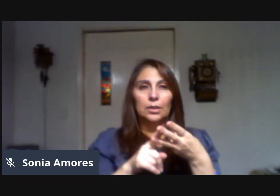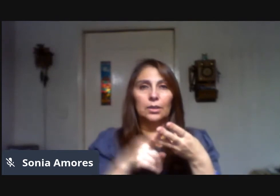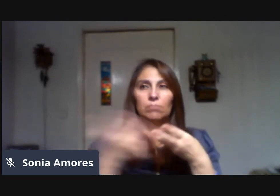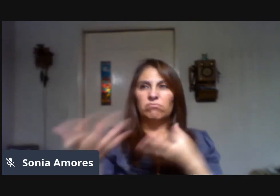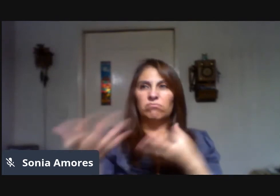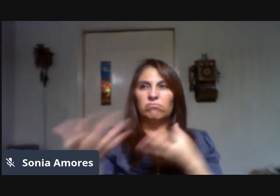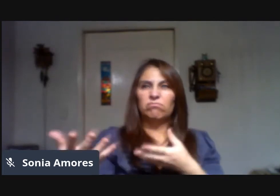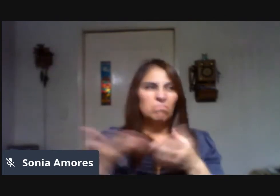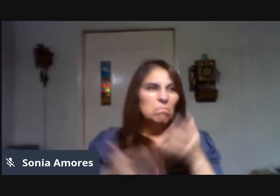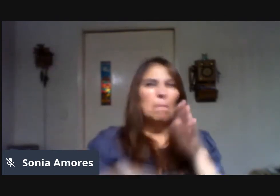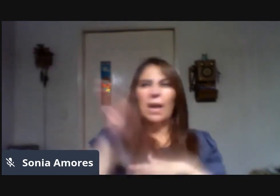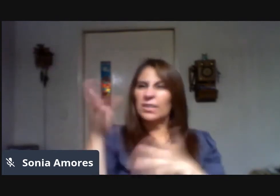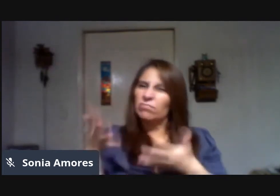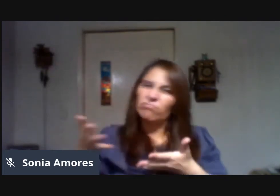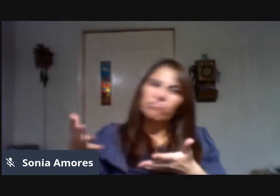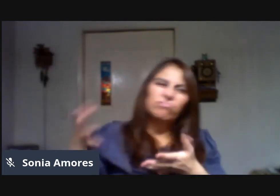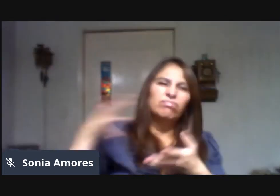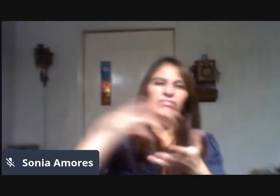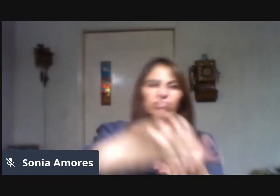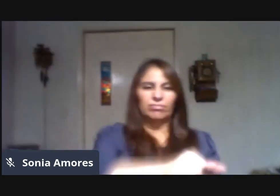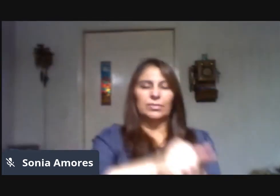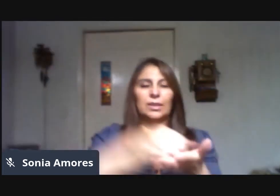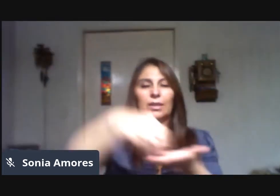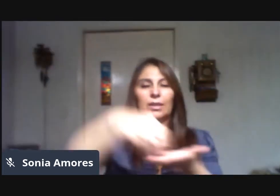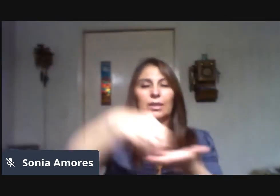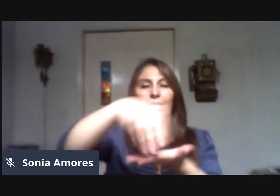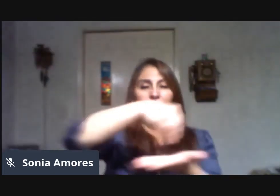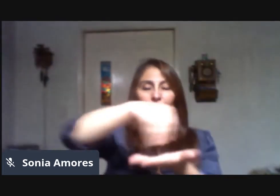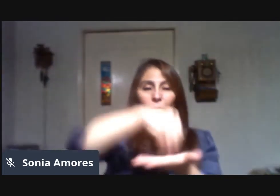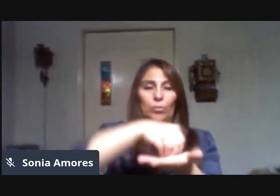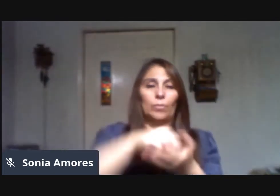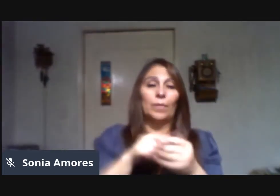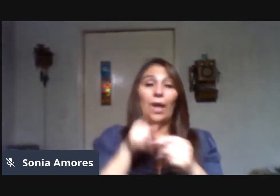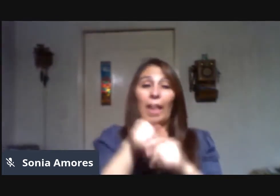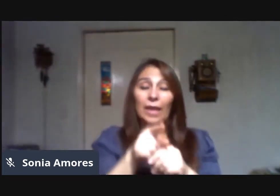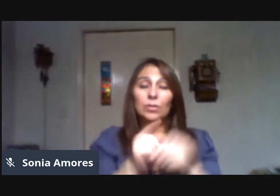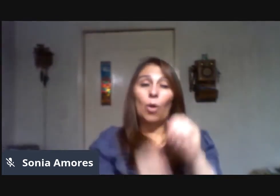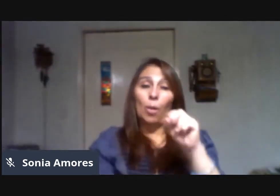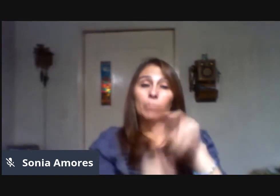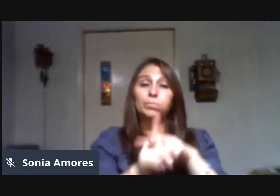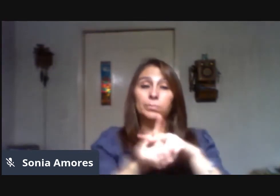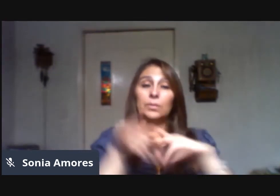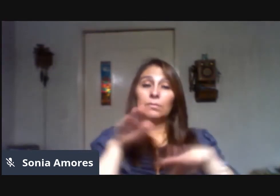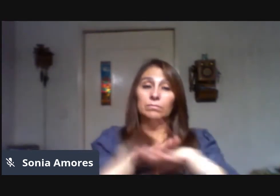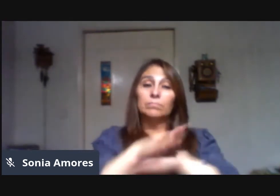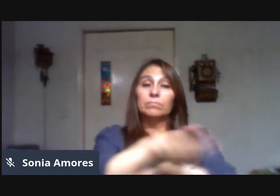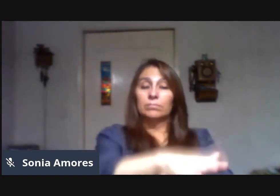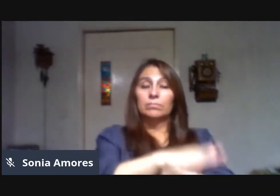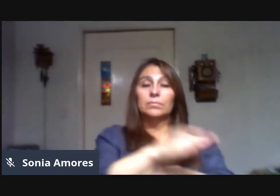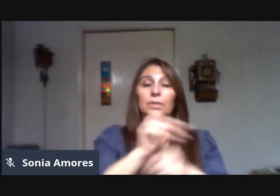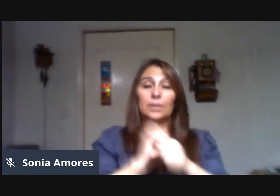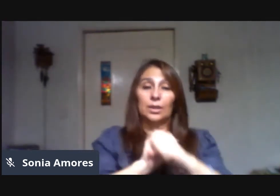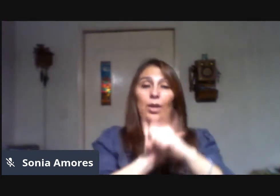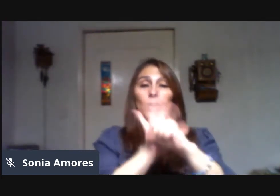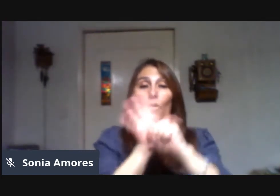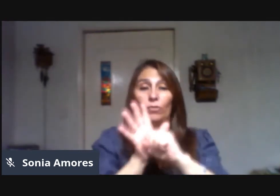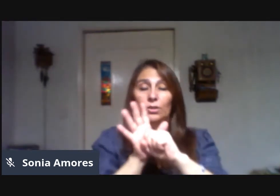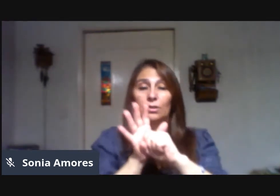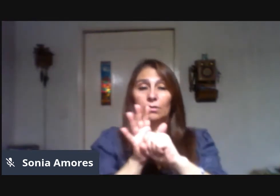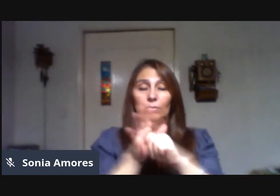¿sí? Esto ha generado el COVID, que además es lo que es el interrogante